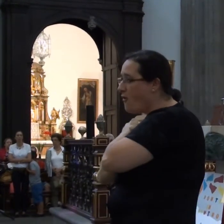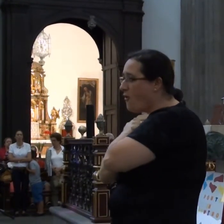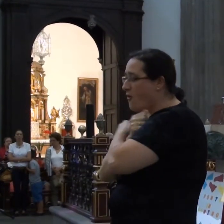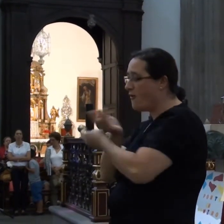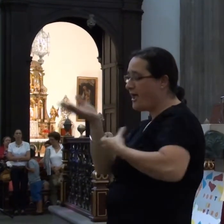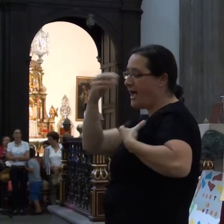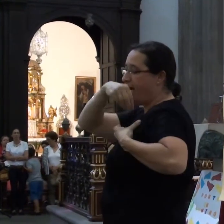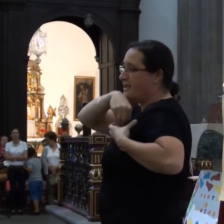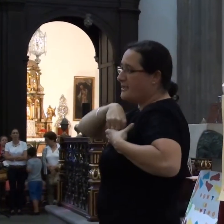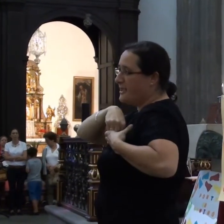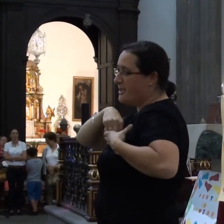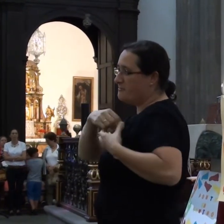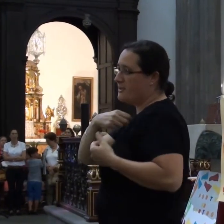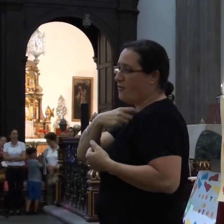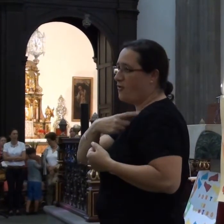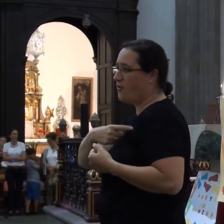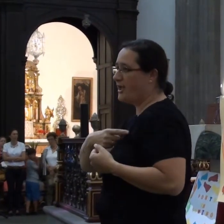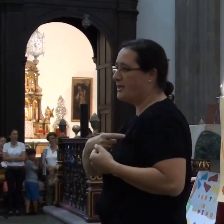el fuego